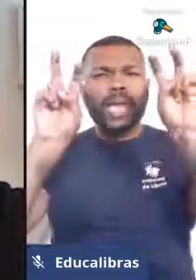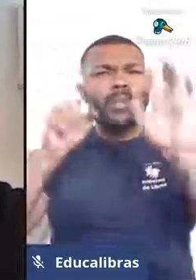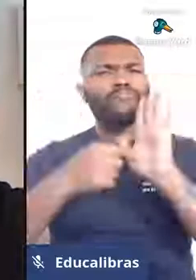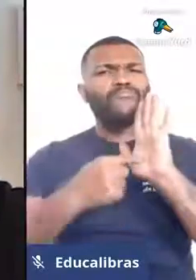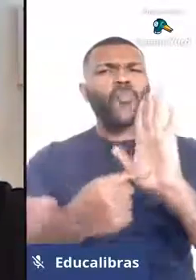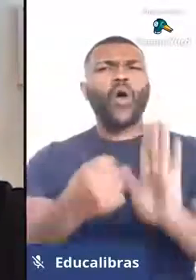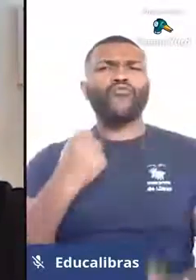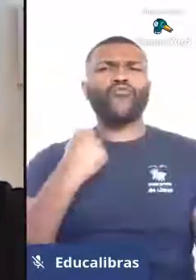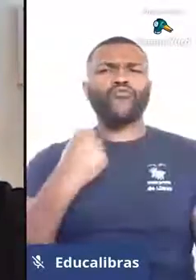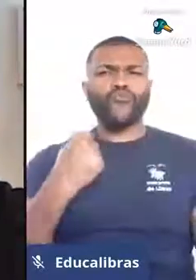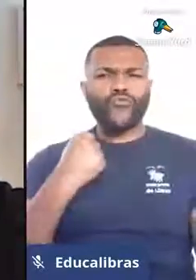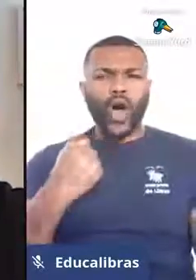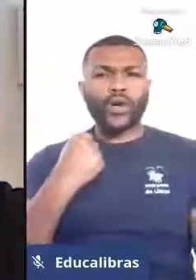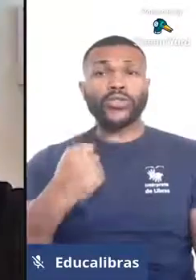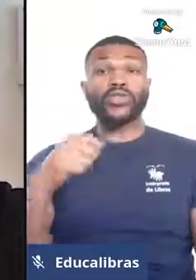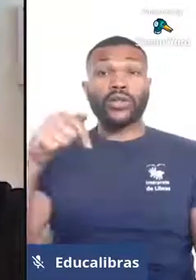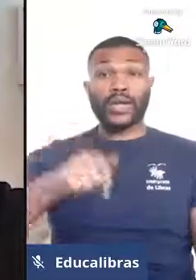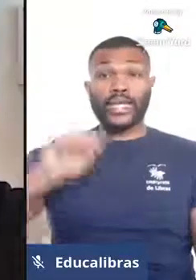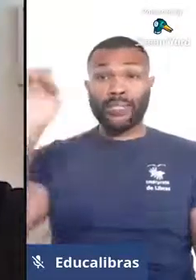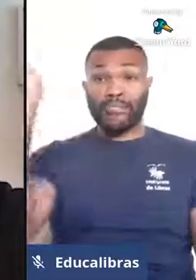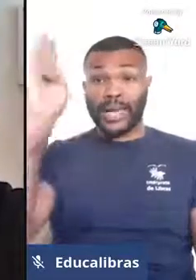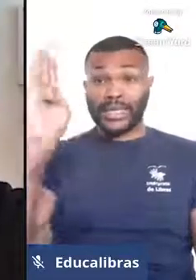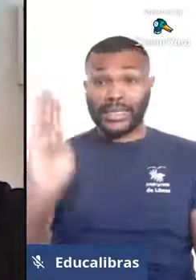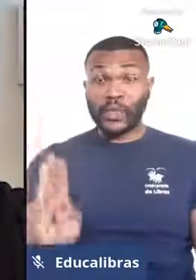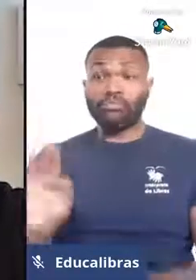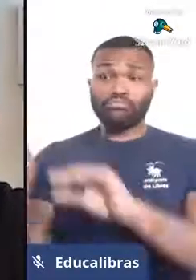para o Brasil esse festival, então eram